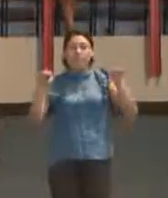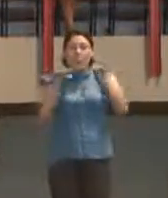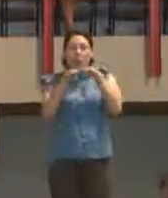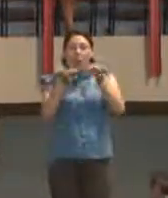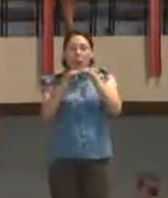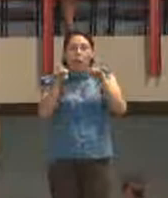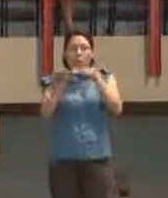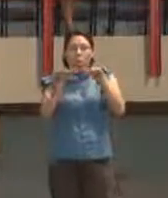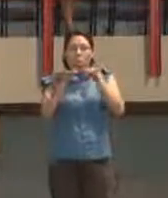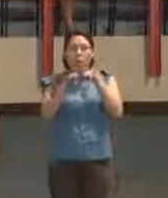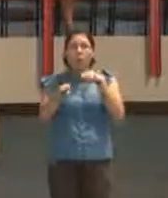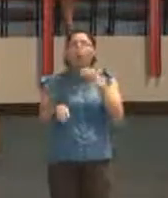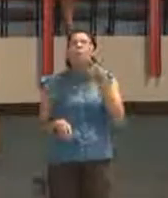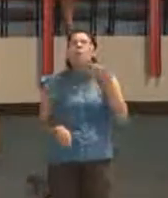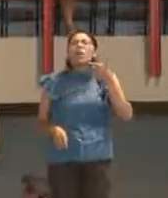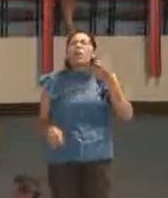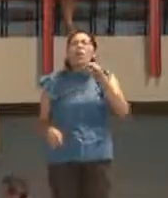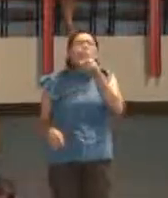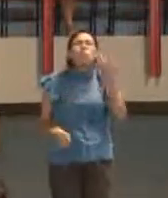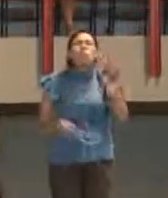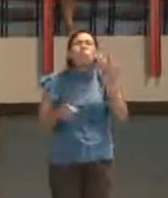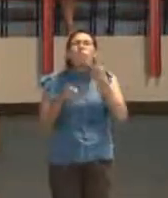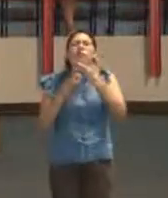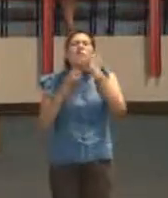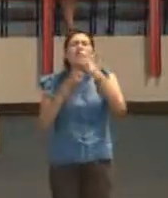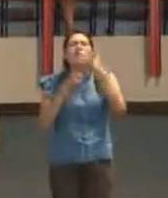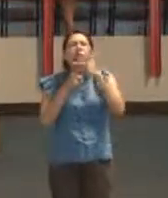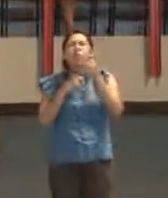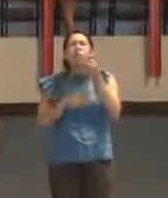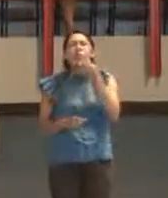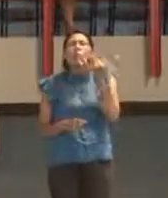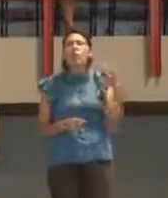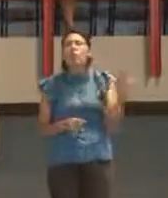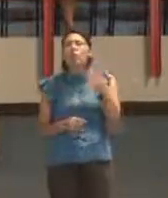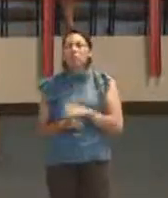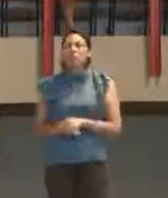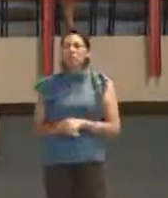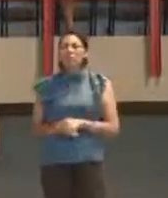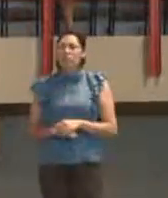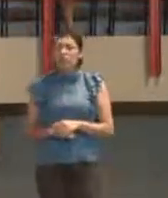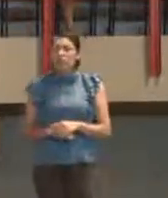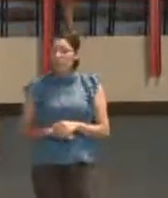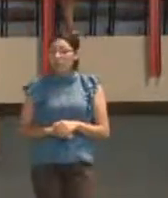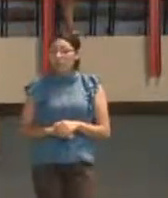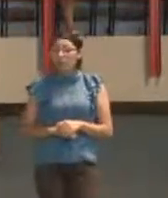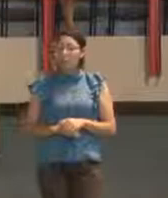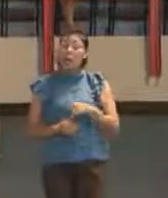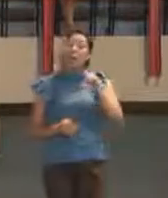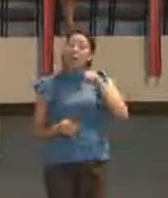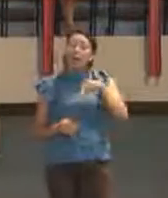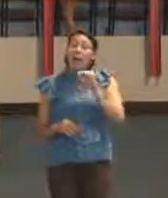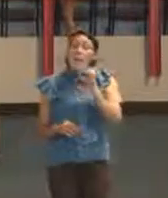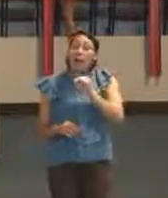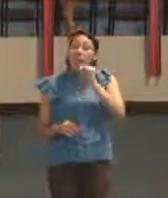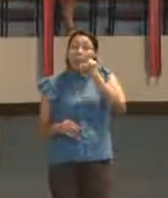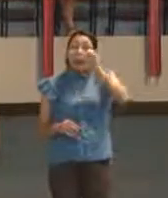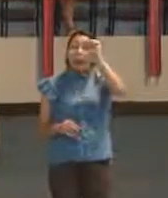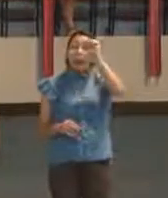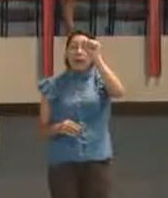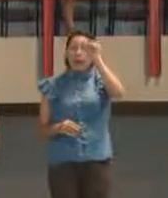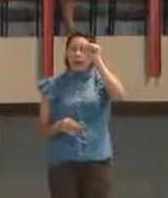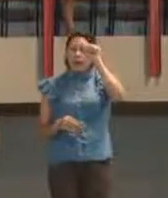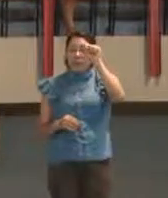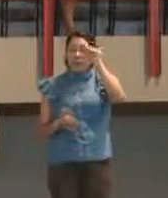Olhe quantos jogos ele venceu, ou seja, quantas vezes o gráfico pontilhado está em cima do